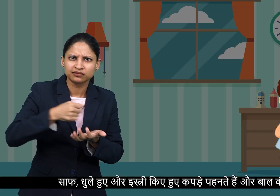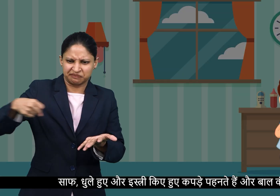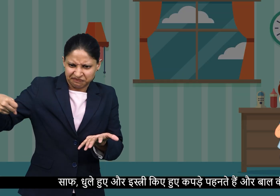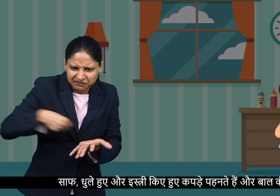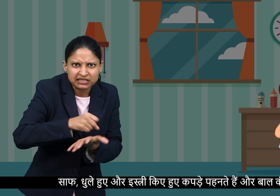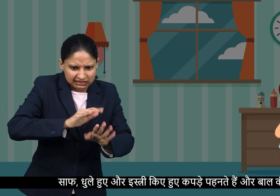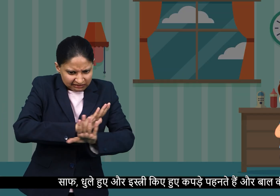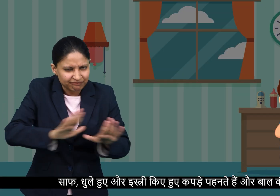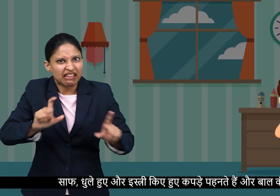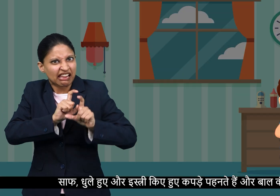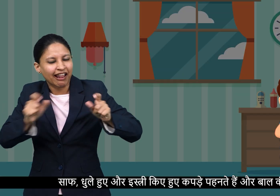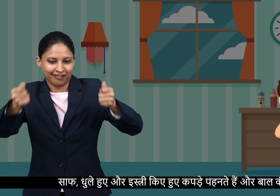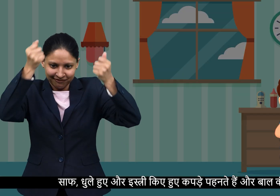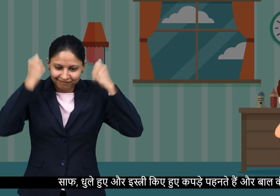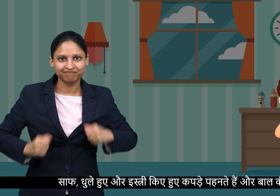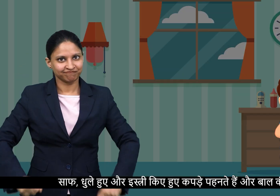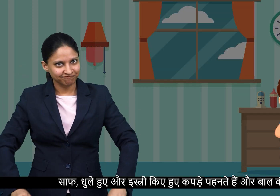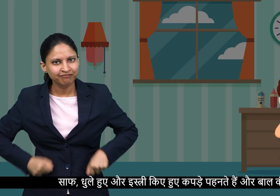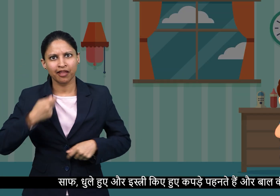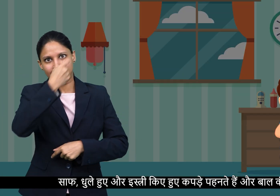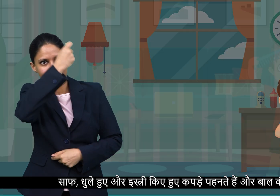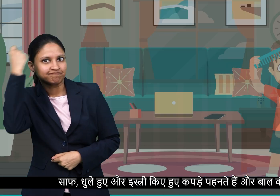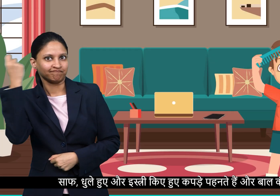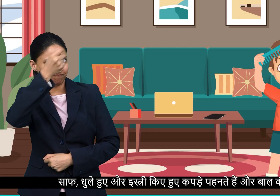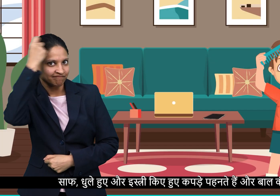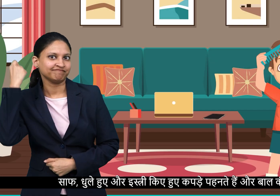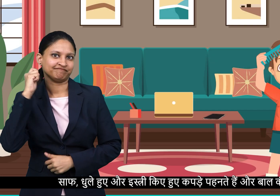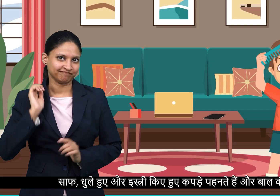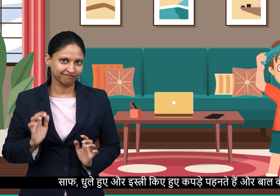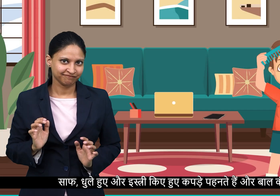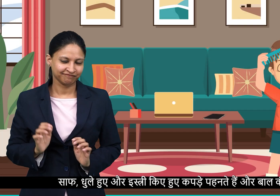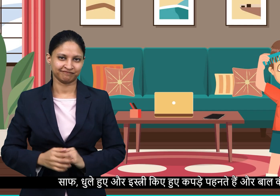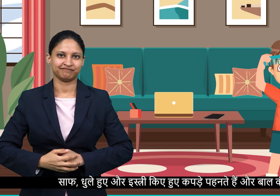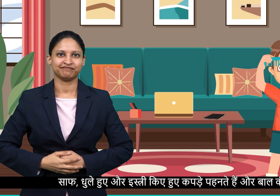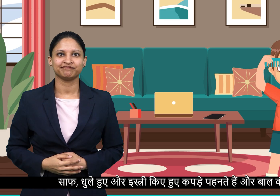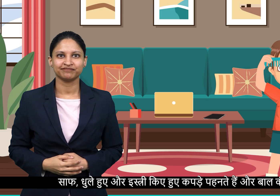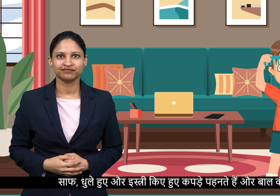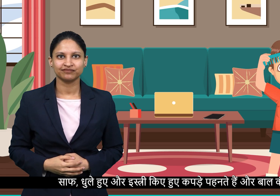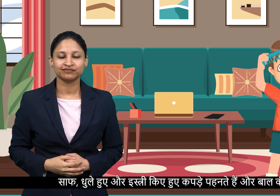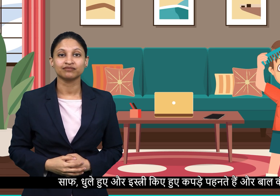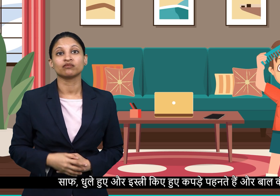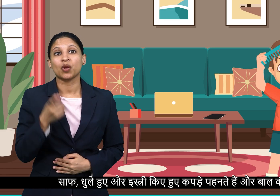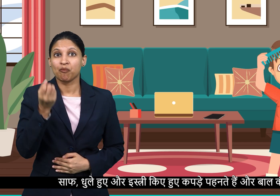साफ धुले हुए और इस्त्री किए हुए कपड़े पहनते हैं और बाल कंघी करते हैं।